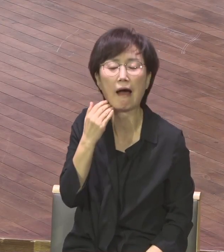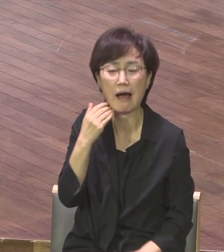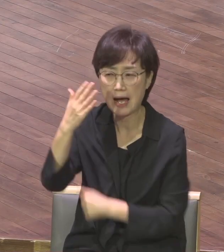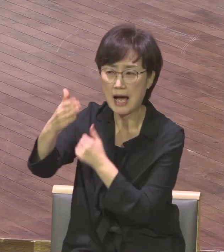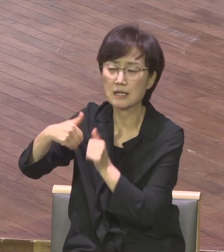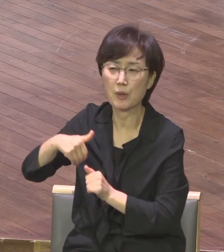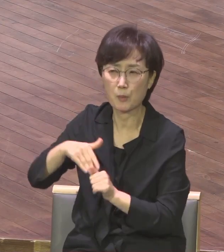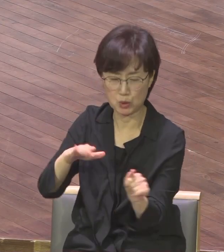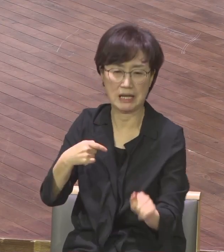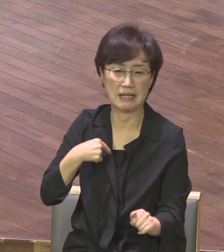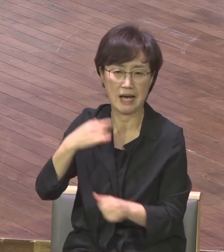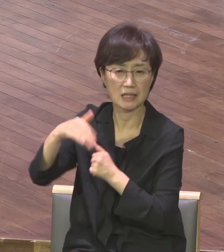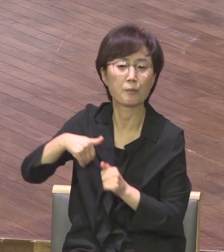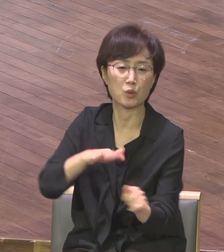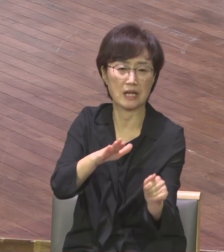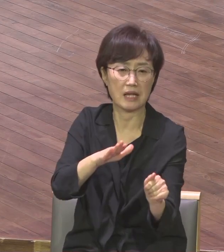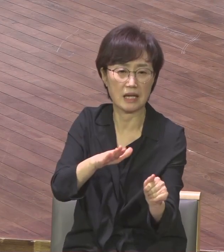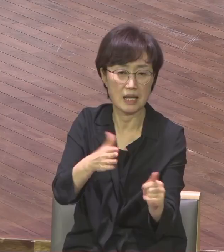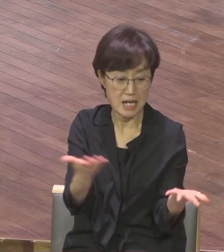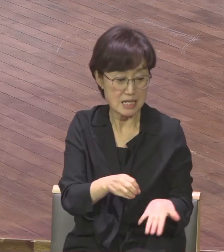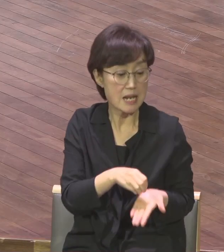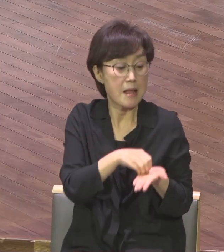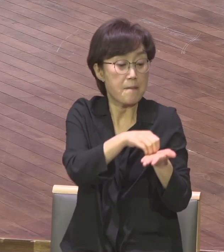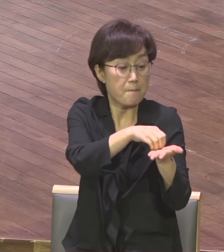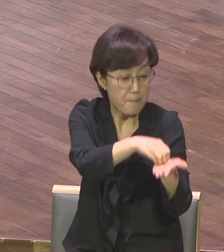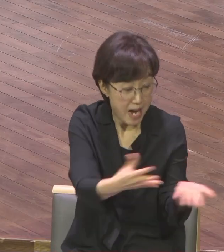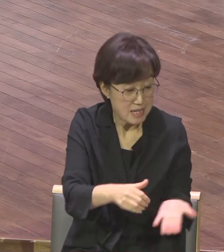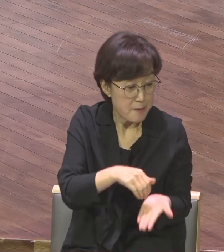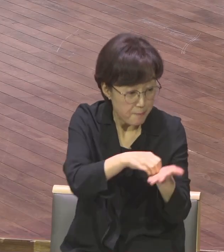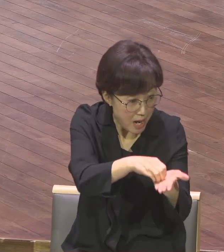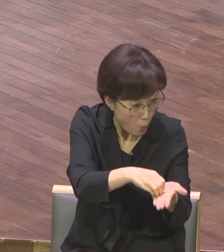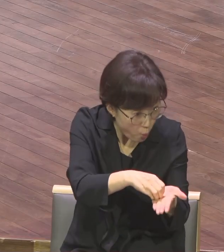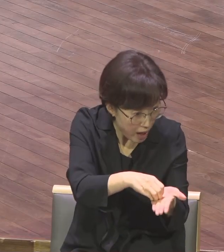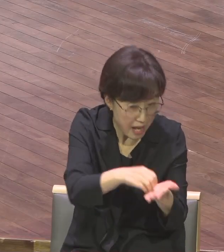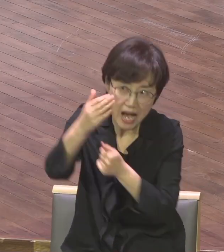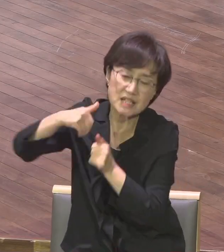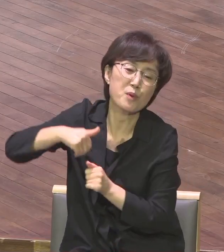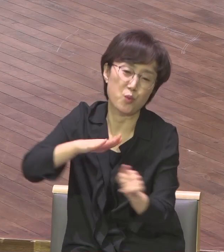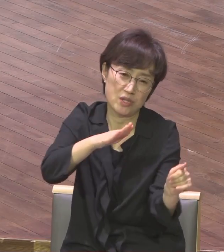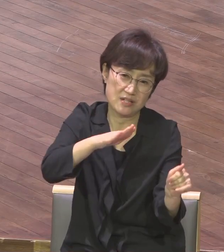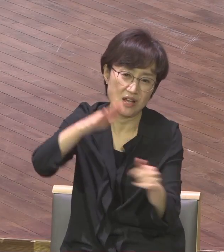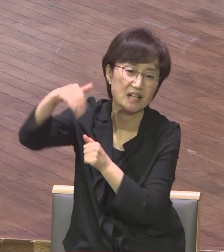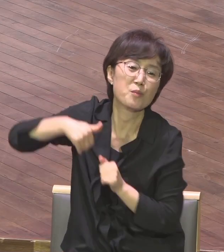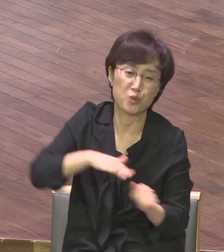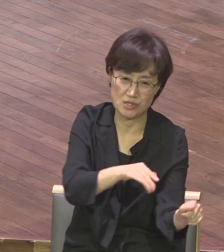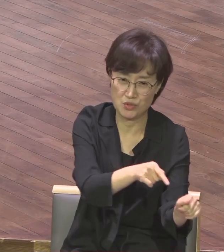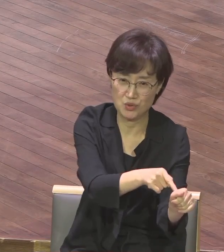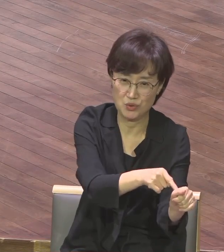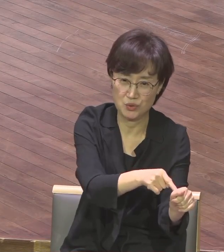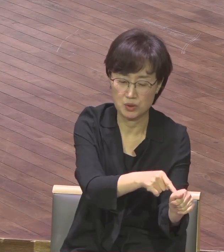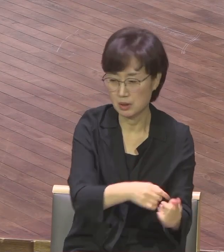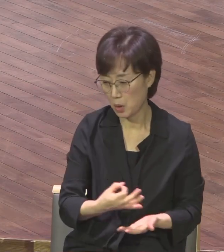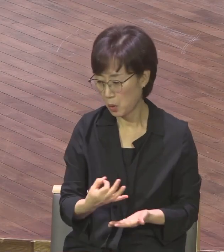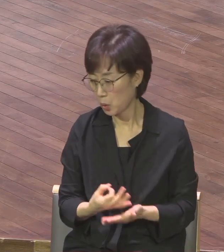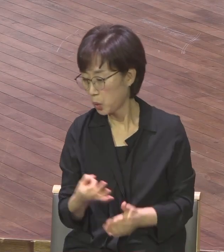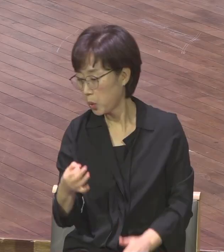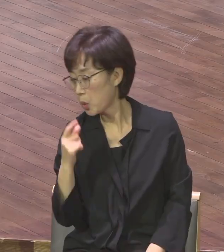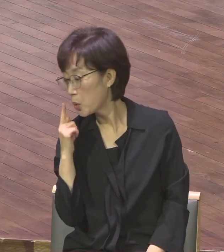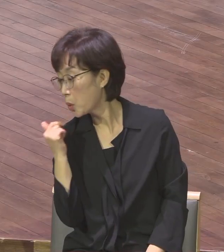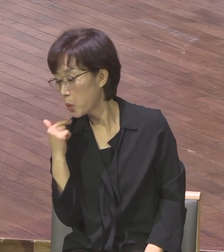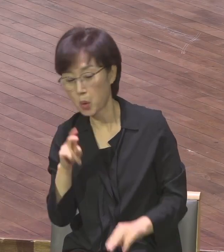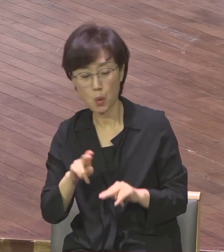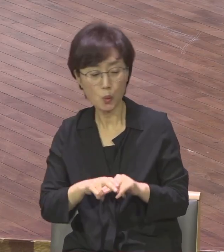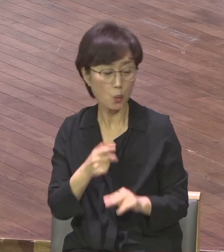다니면서 나는 하나님 보내신 자야. 내 이 직장에 하나님 보내서 여기서 뭐 월급 좀 더 받고 뭐 진급